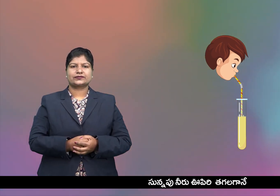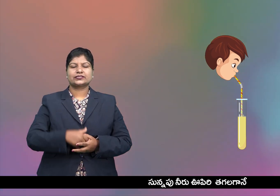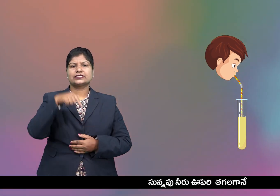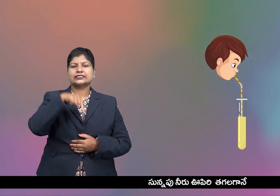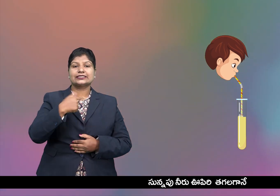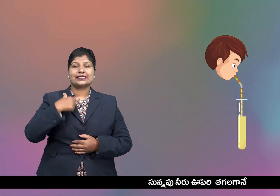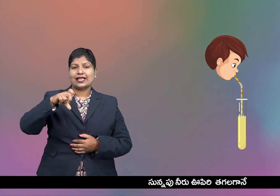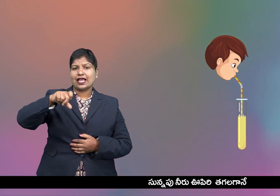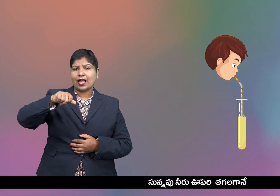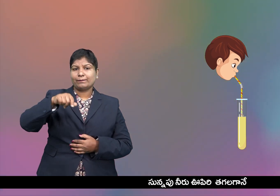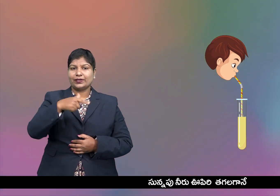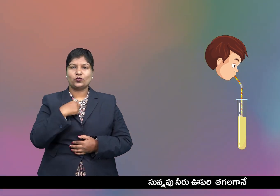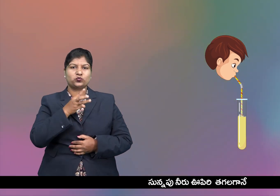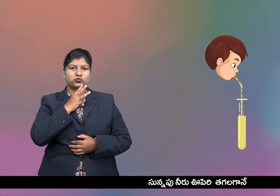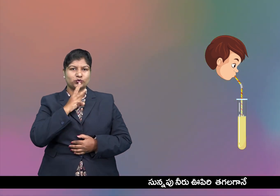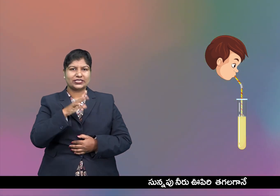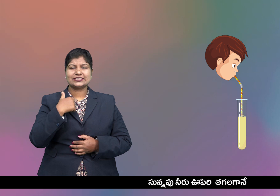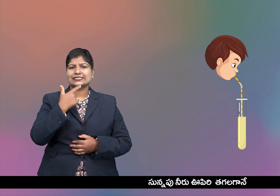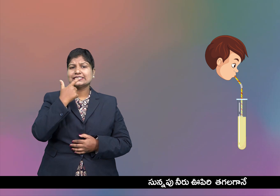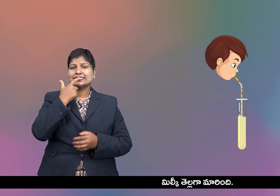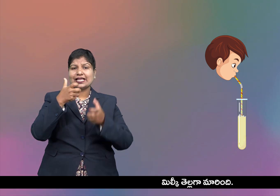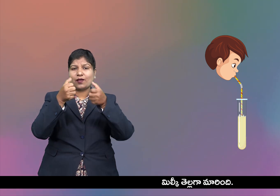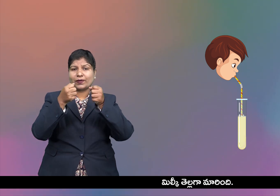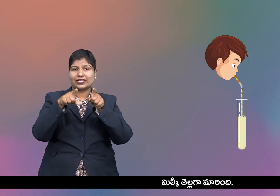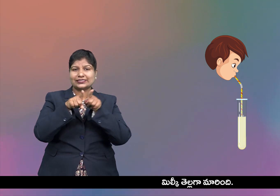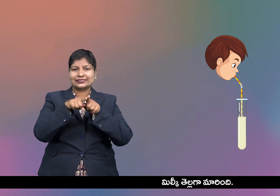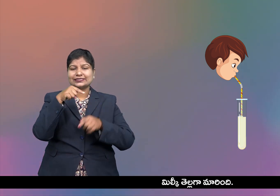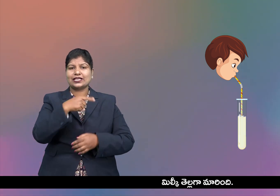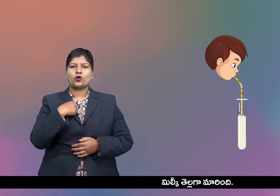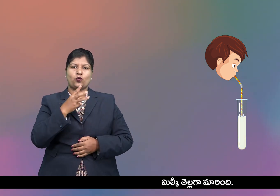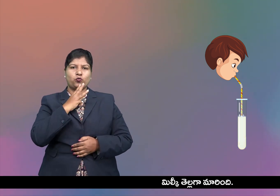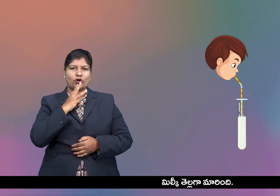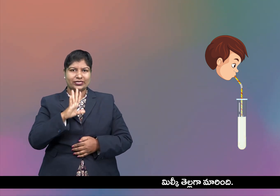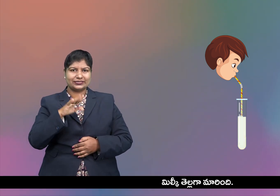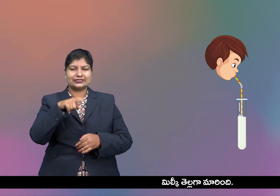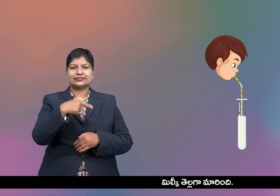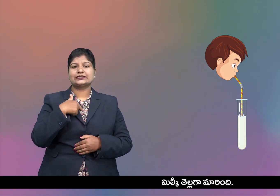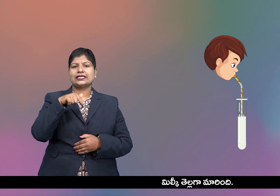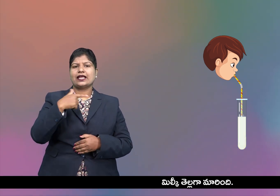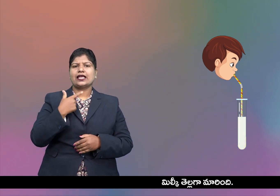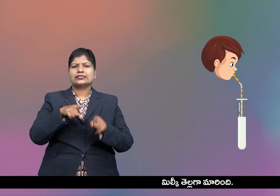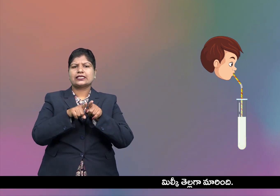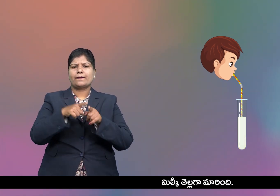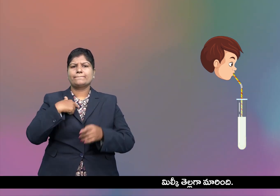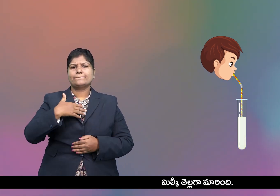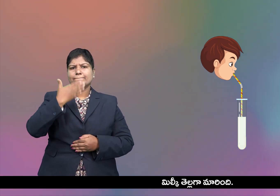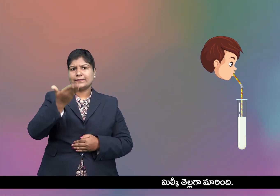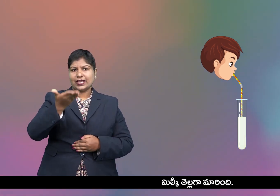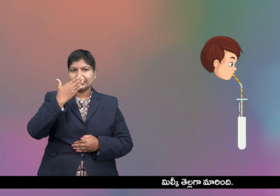సున్నపు నీరు ఊపిరి తగలగానే మిల్కీ తెల్లగా మారింది.